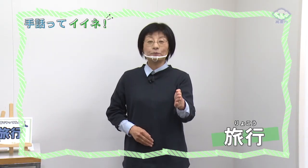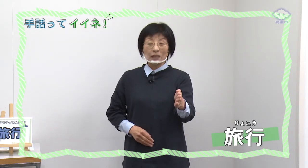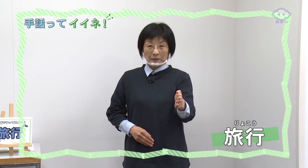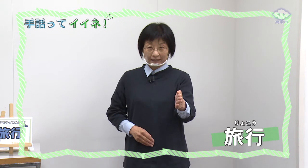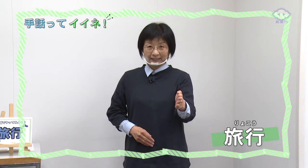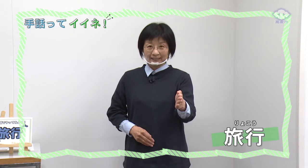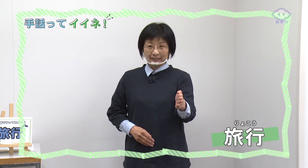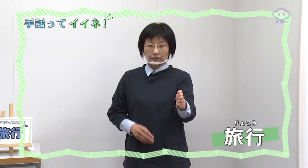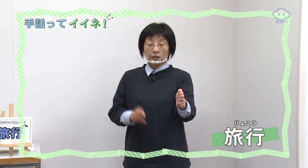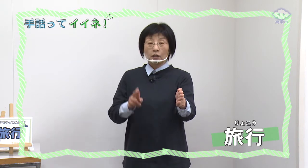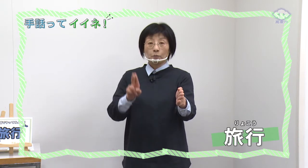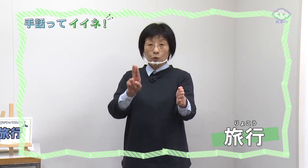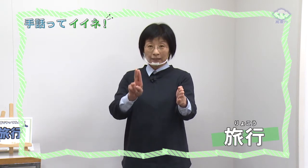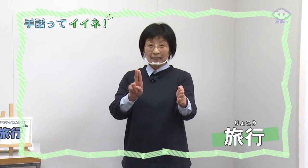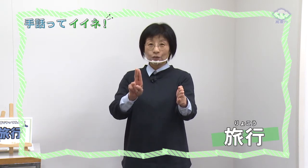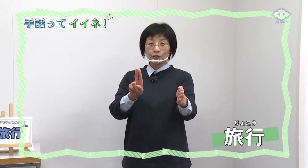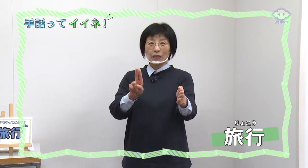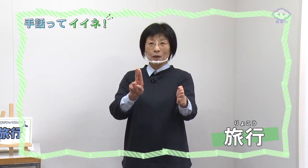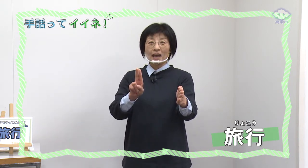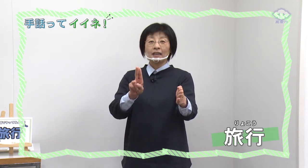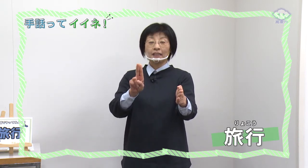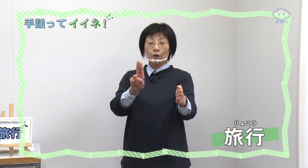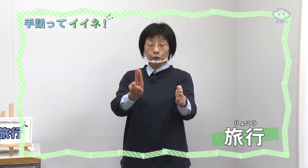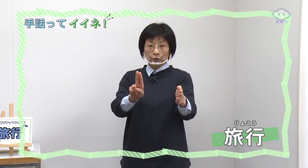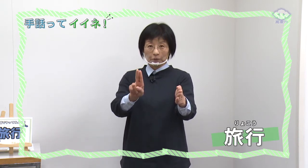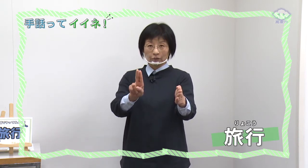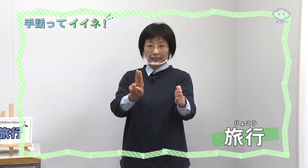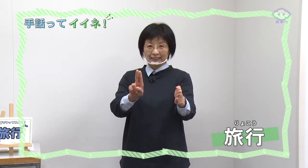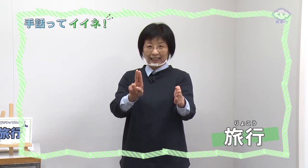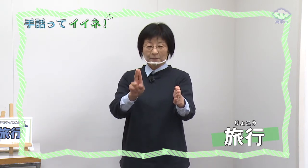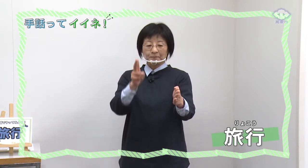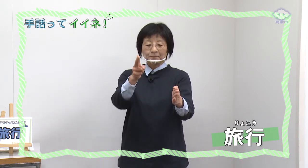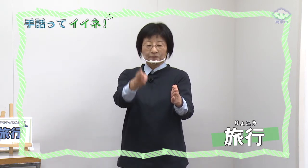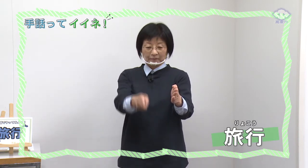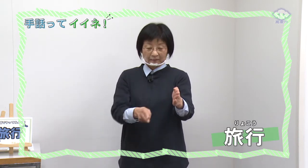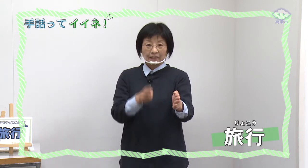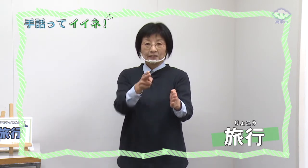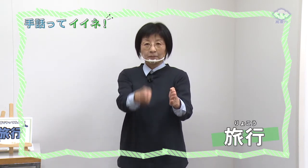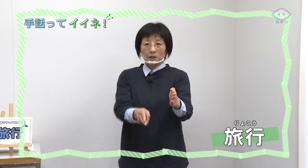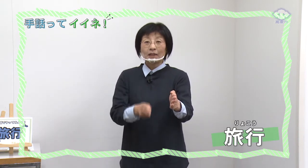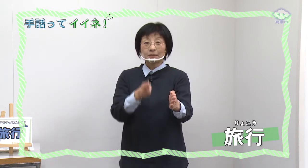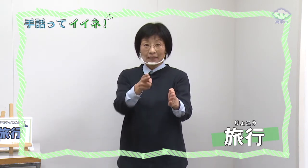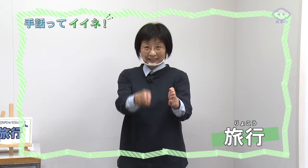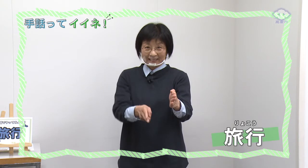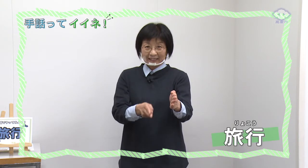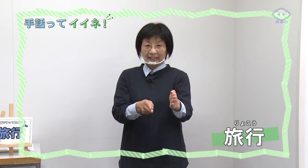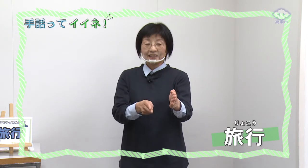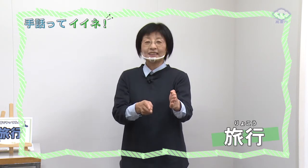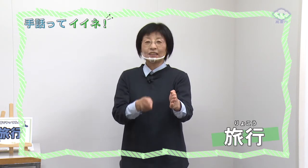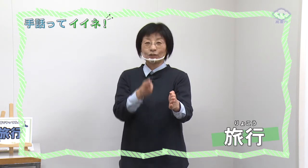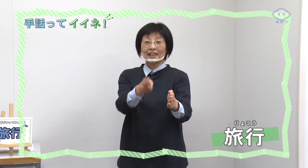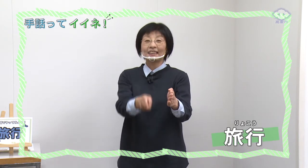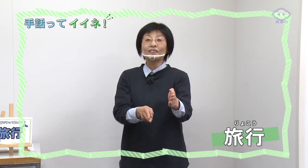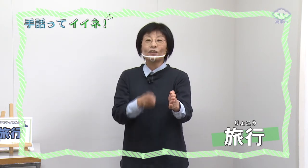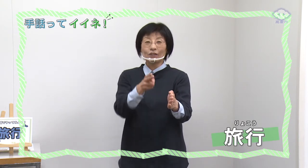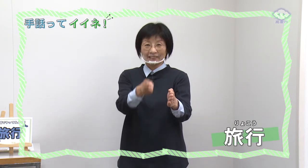向けます。もう片方の手は2本の指を出して回します。汽車の車輪の様子です